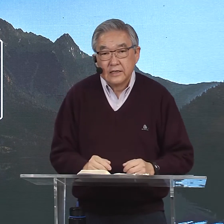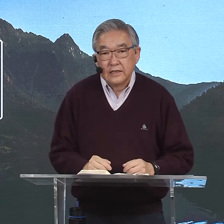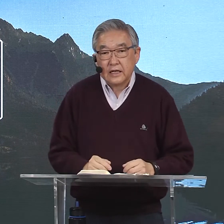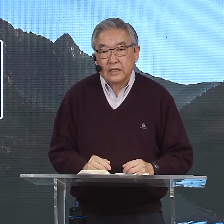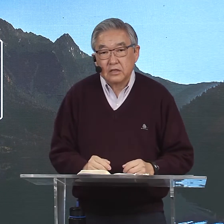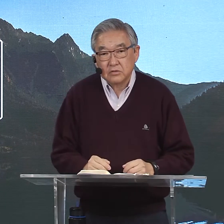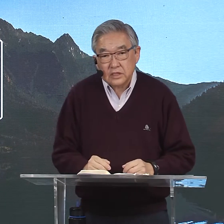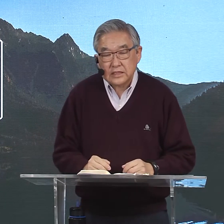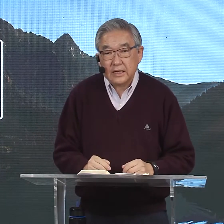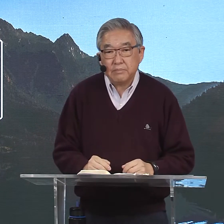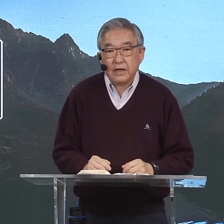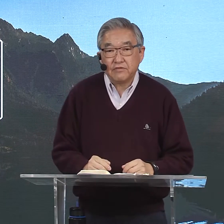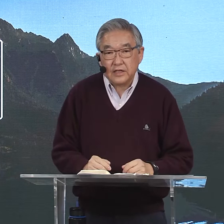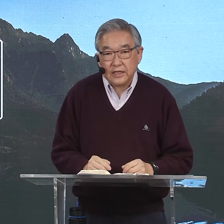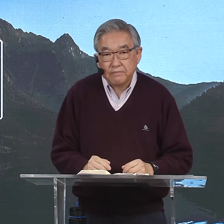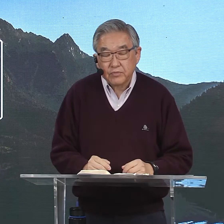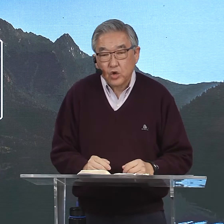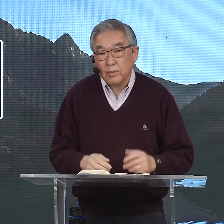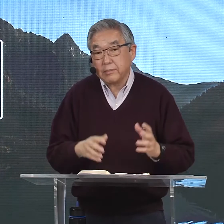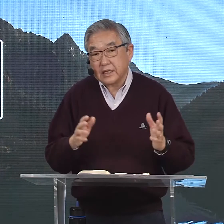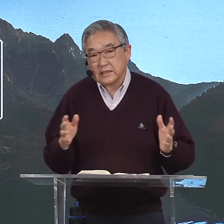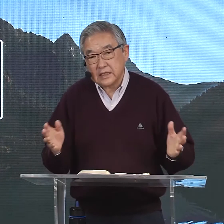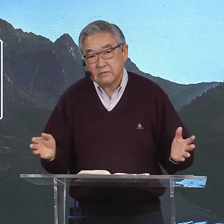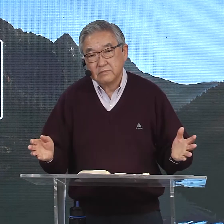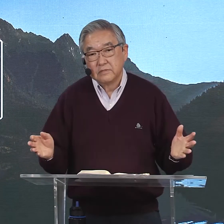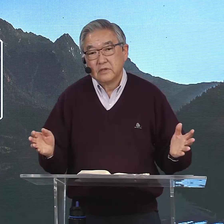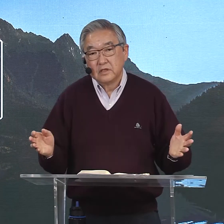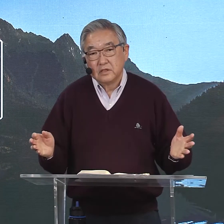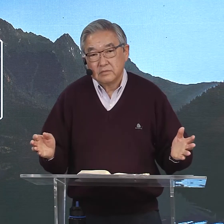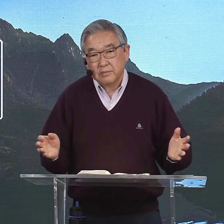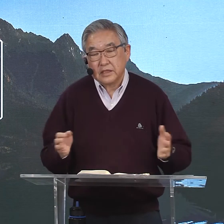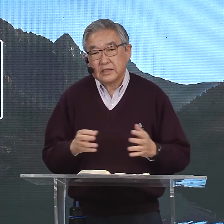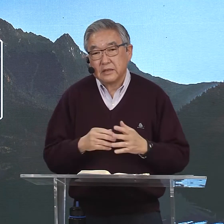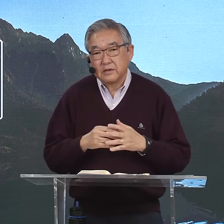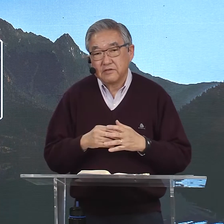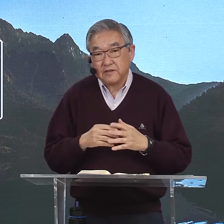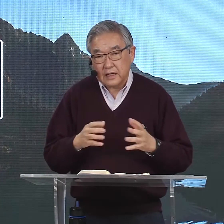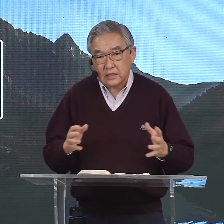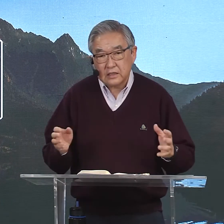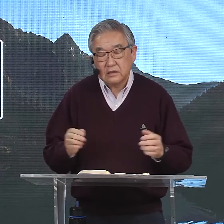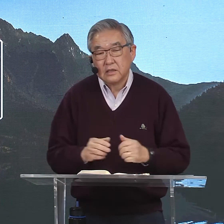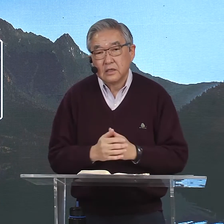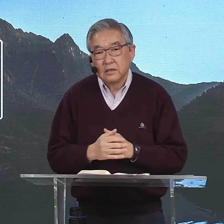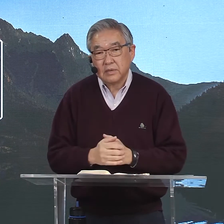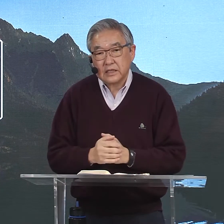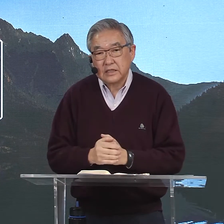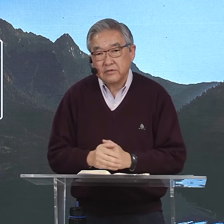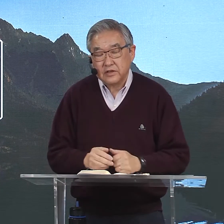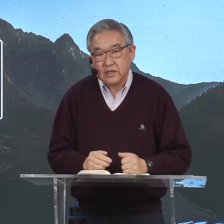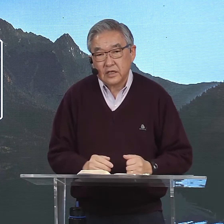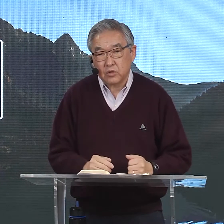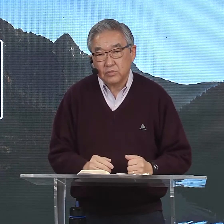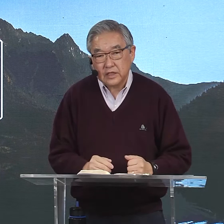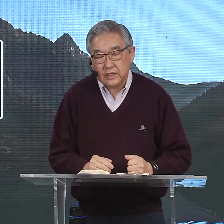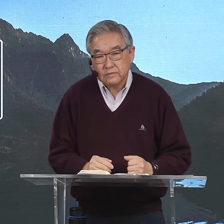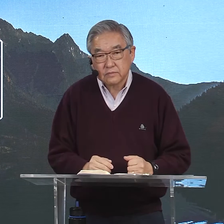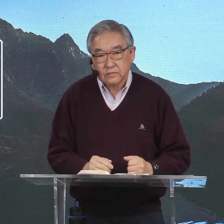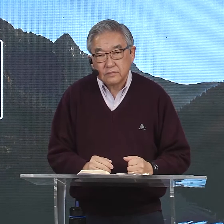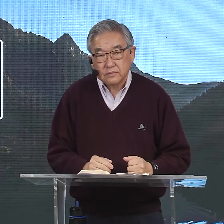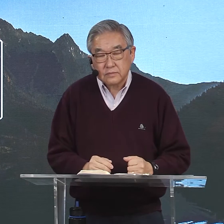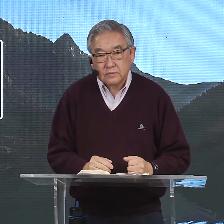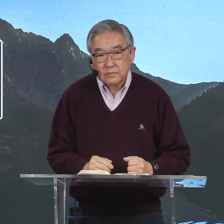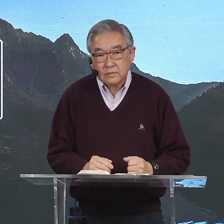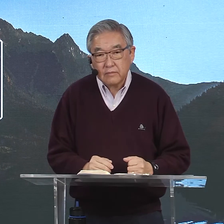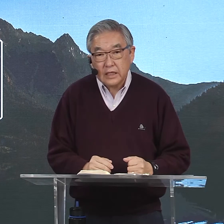israelita então sempre havia uma mesa é uma mesa farta para servir a